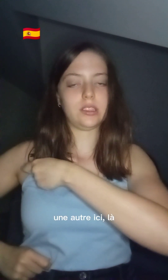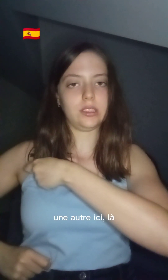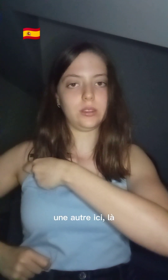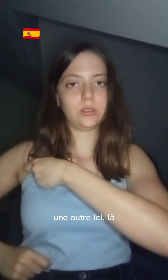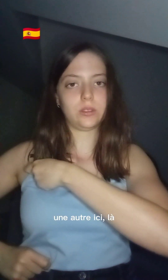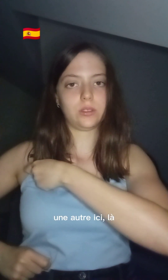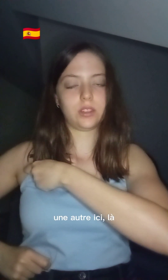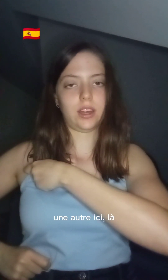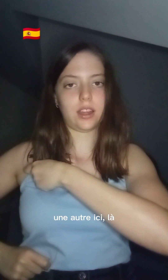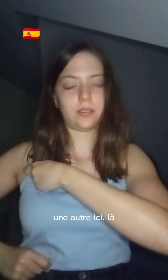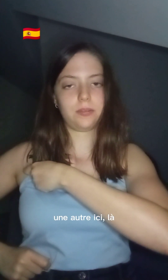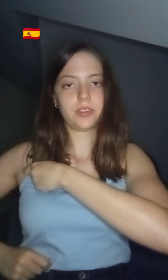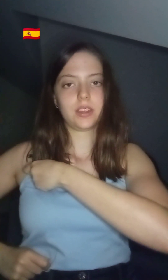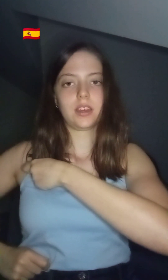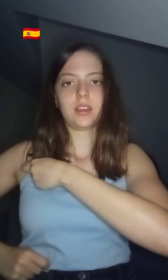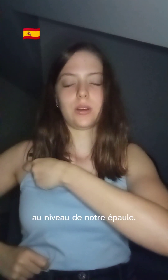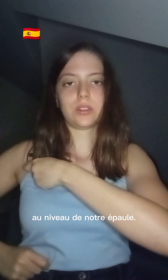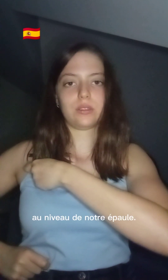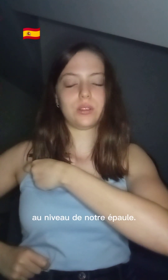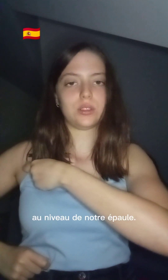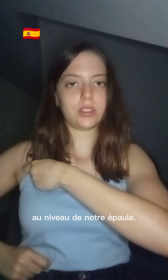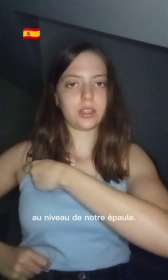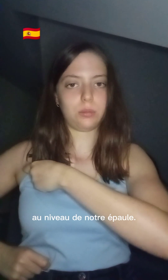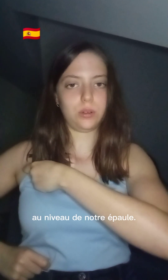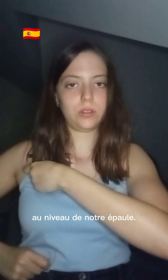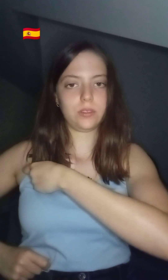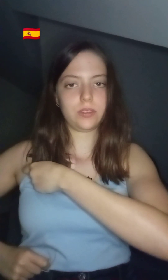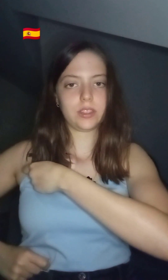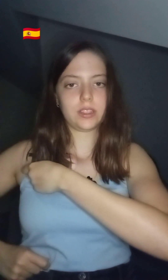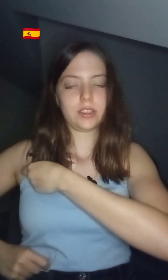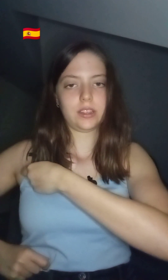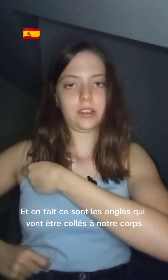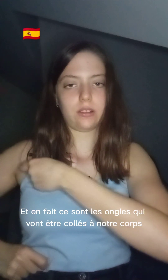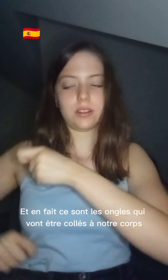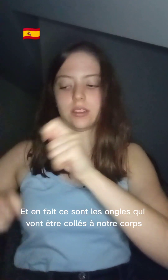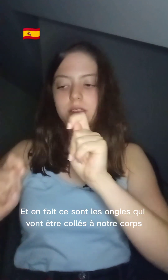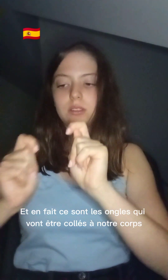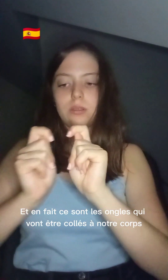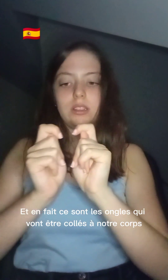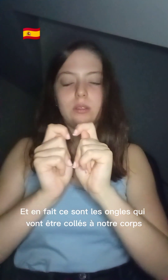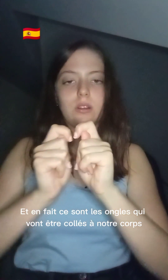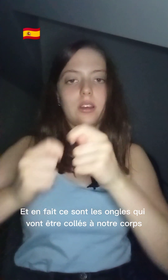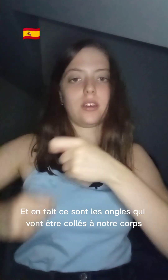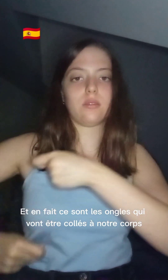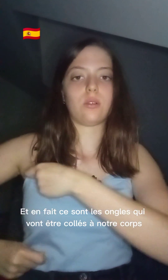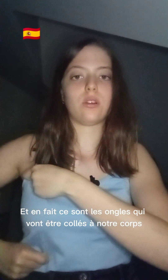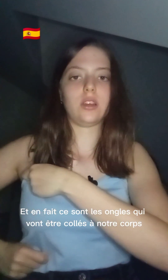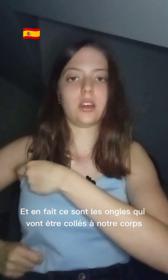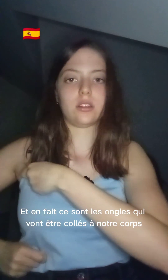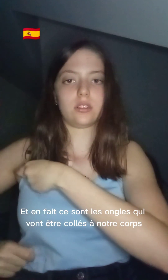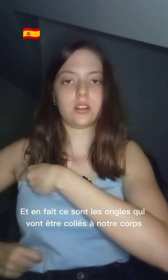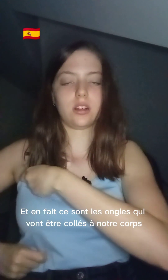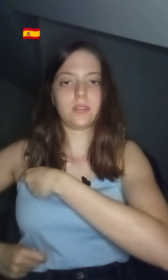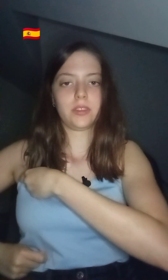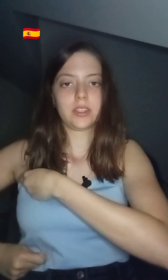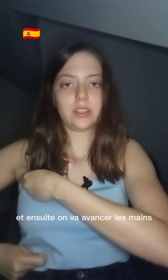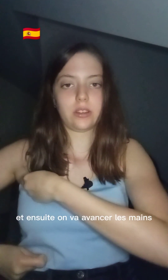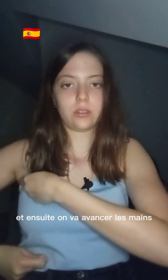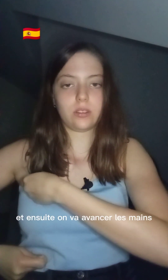ici, là, au niveau de notre épaule. Et en fait, ce sont les ongles qui vont coller à notre corps. Et ensuite, on